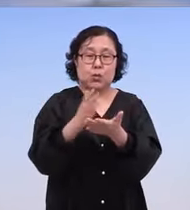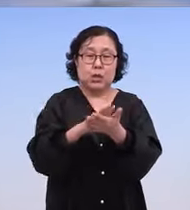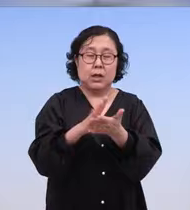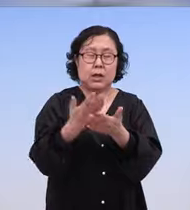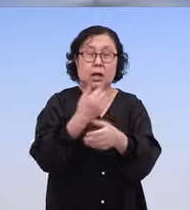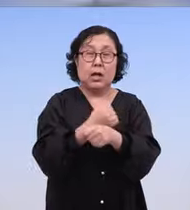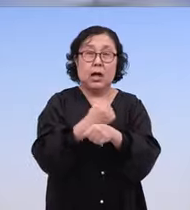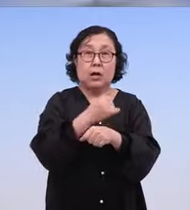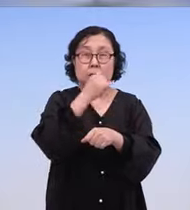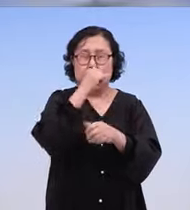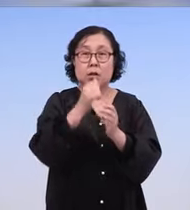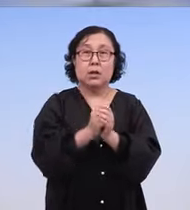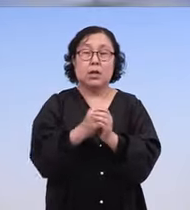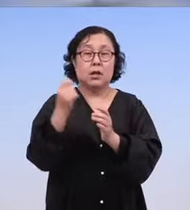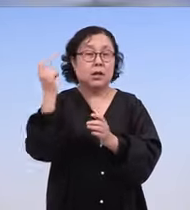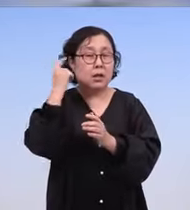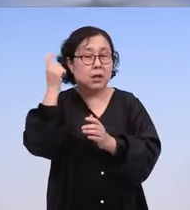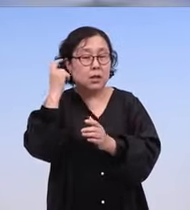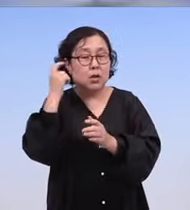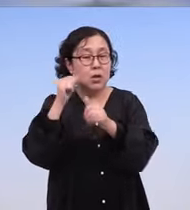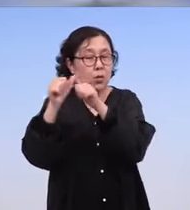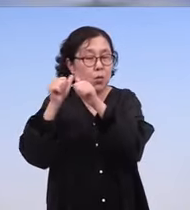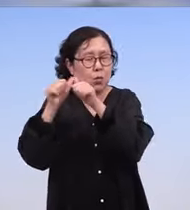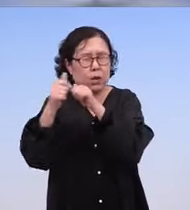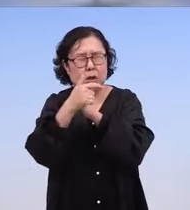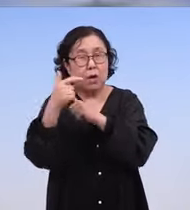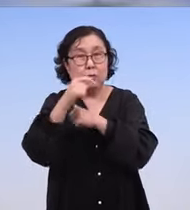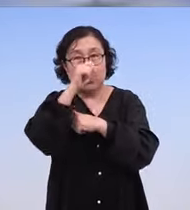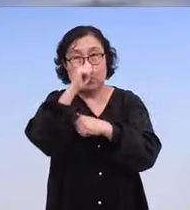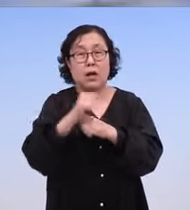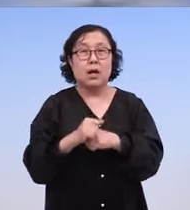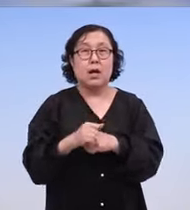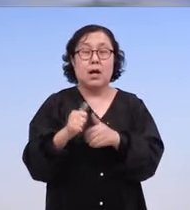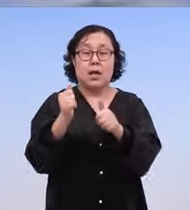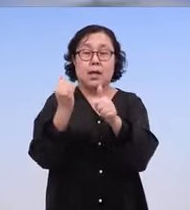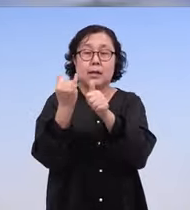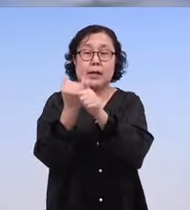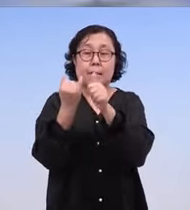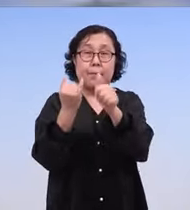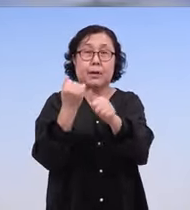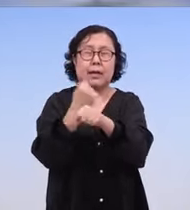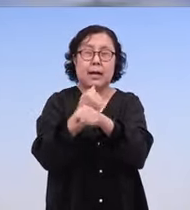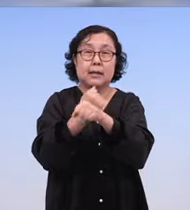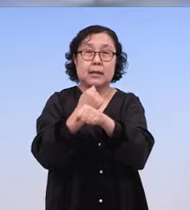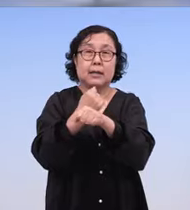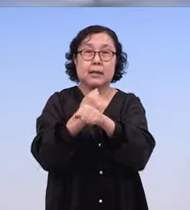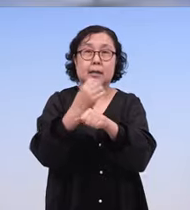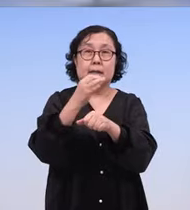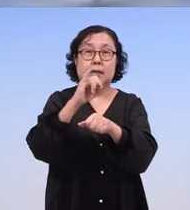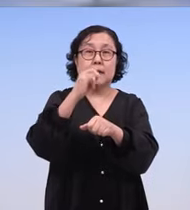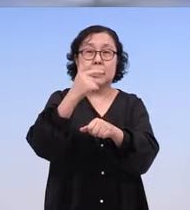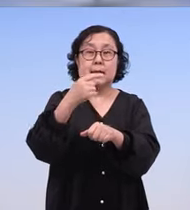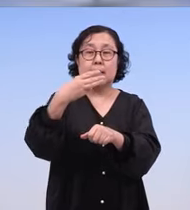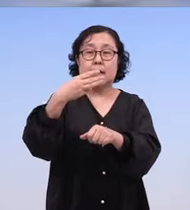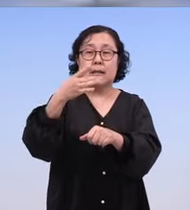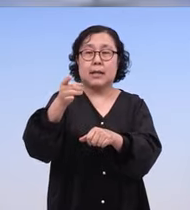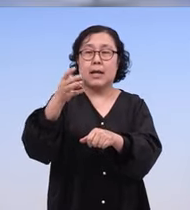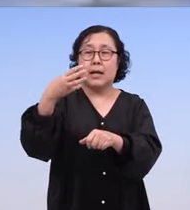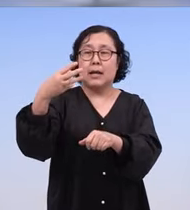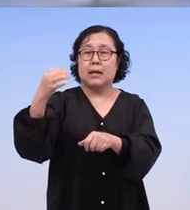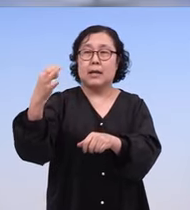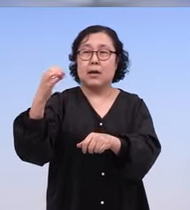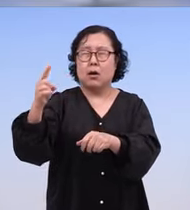있는데요, 들리는 소문이 너무 좋은 거예요. 이 남편이 하는 그 인테리어 사업을